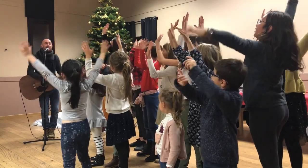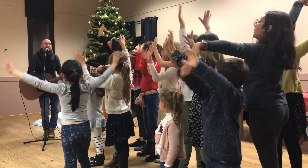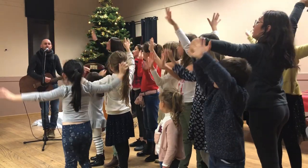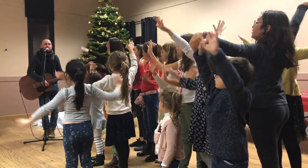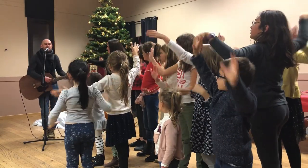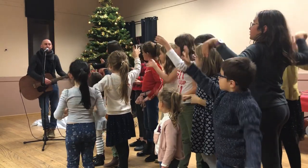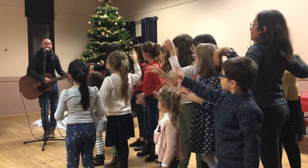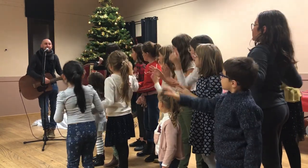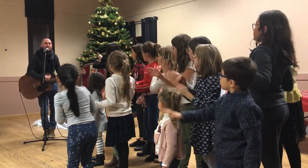le soleil